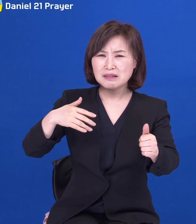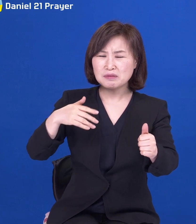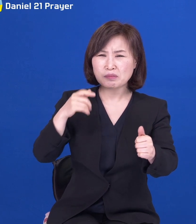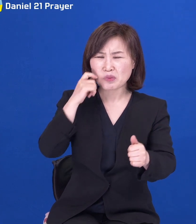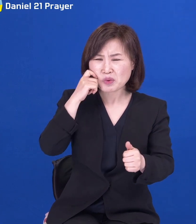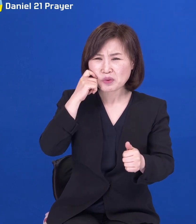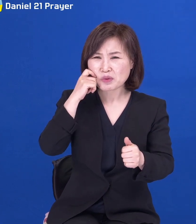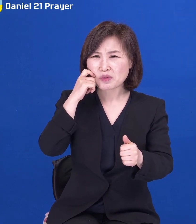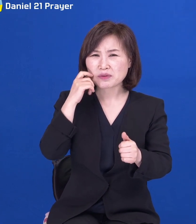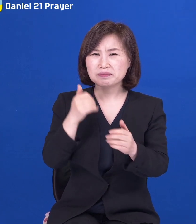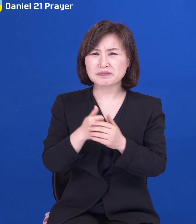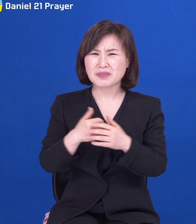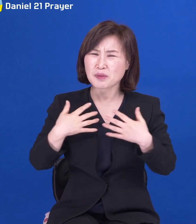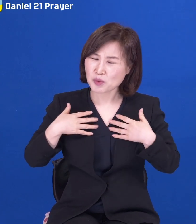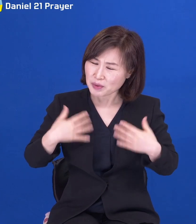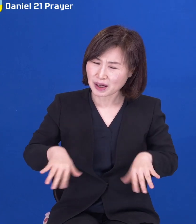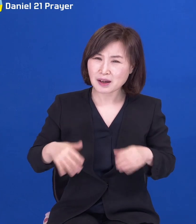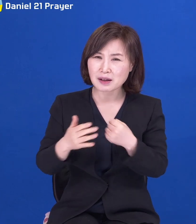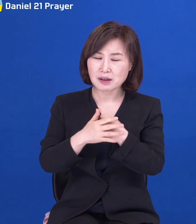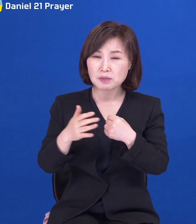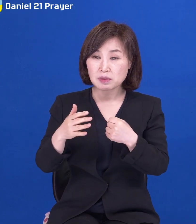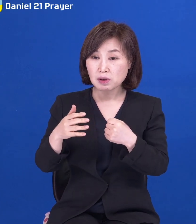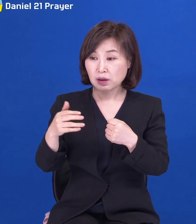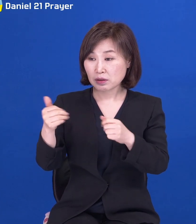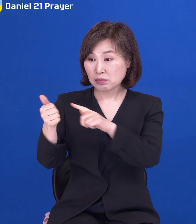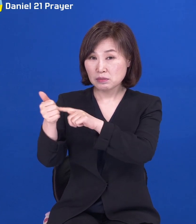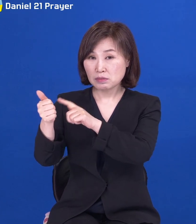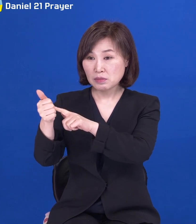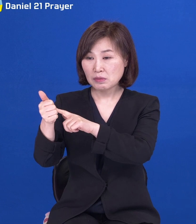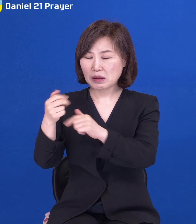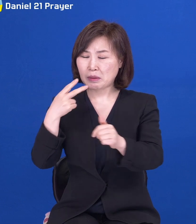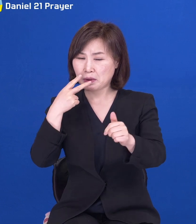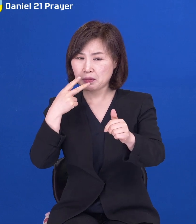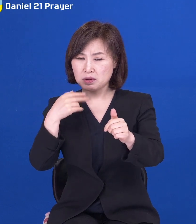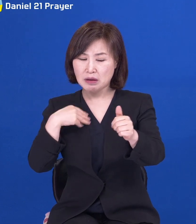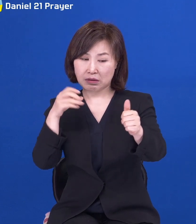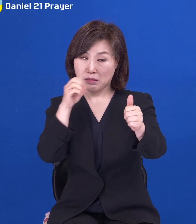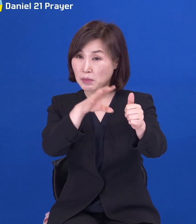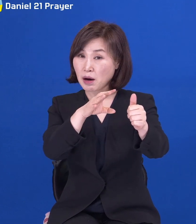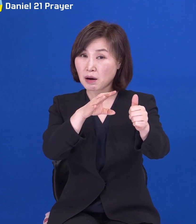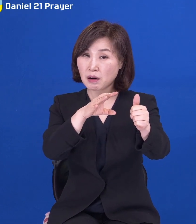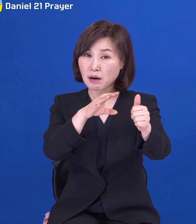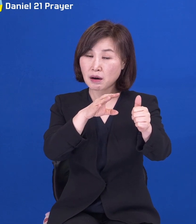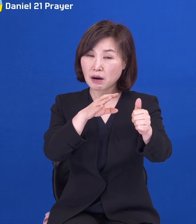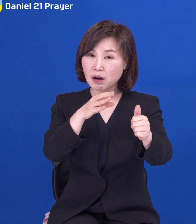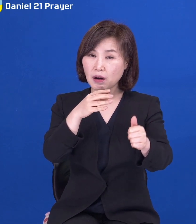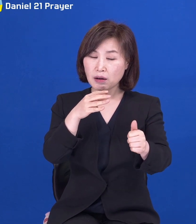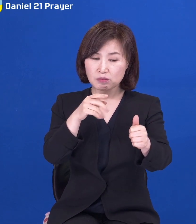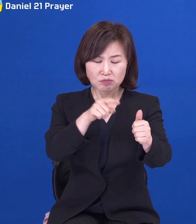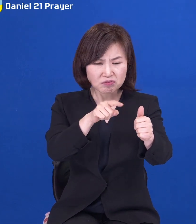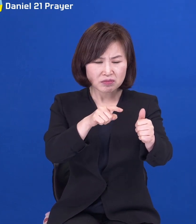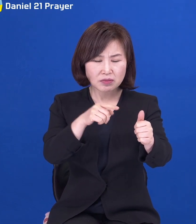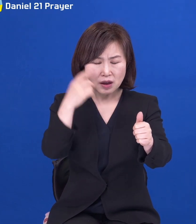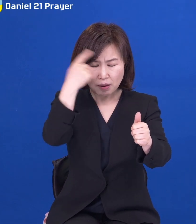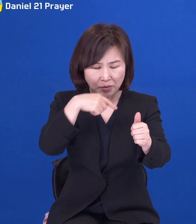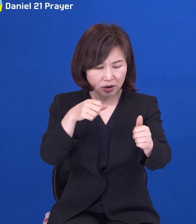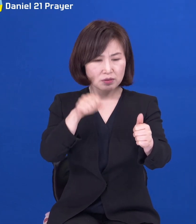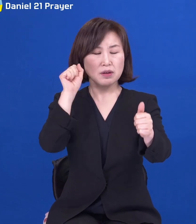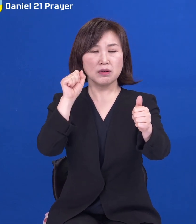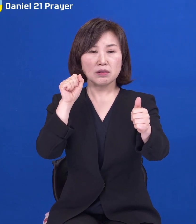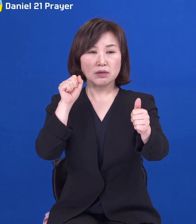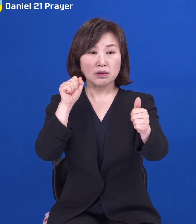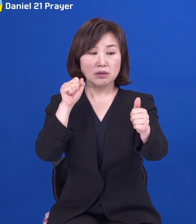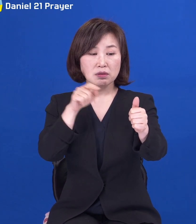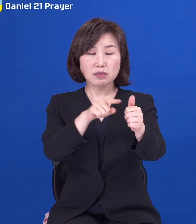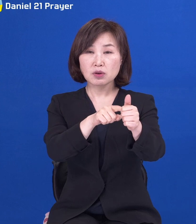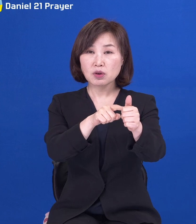허약해가지고. 그다음에 그 친구가 나보고 야 배영호 머리 들어 하더라고요. 근데